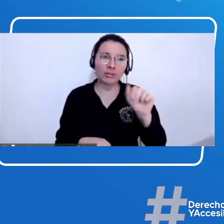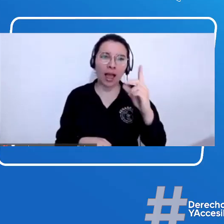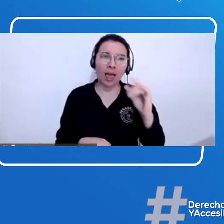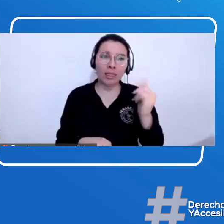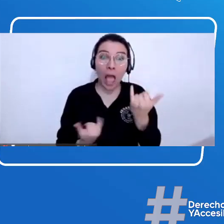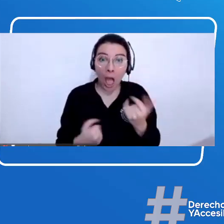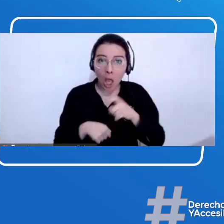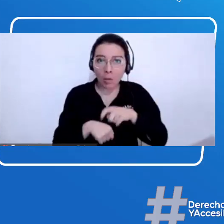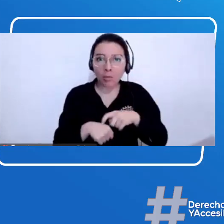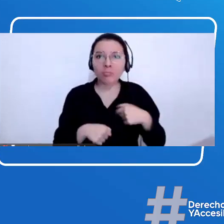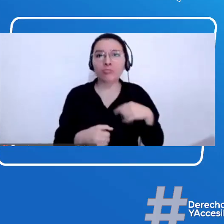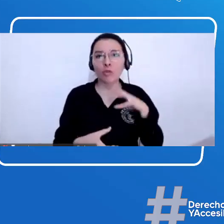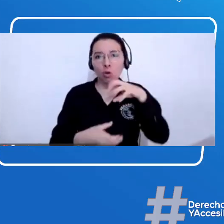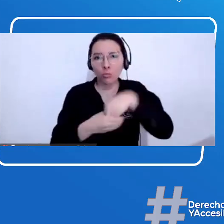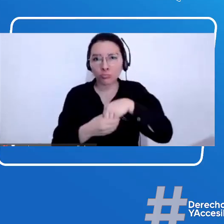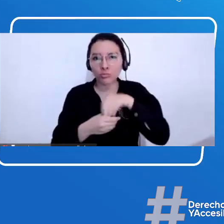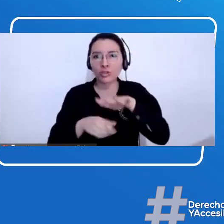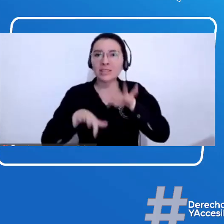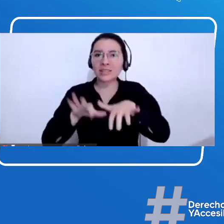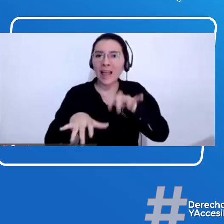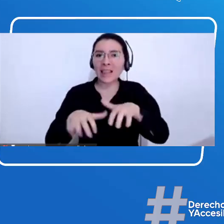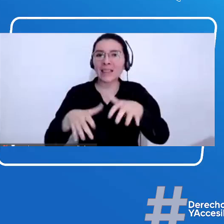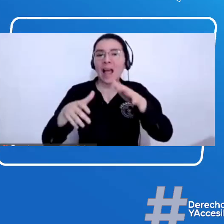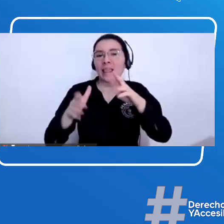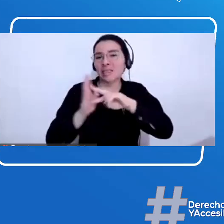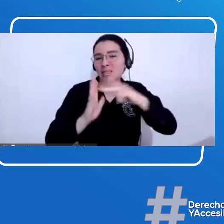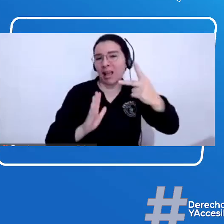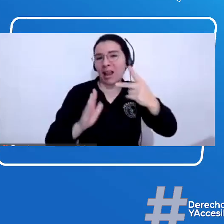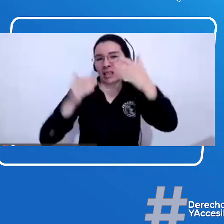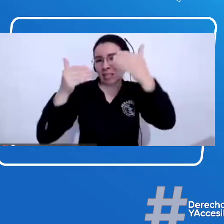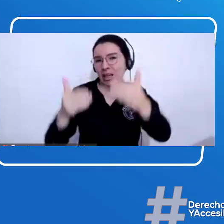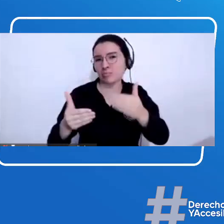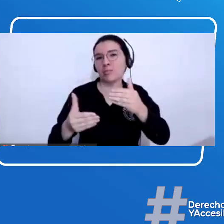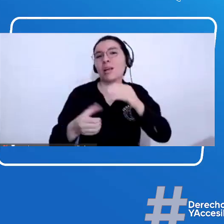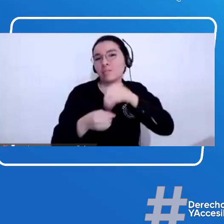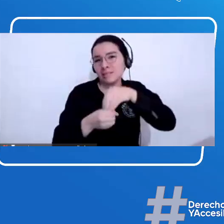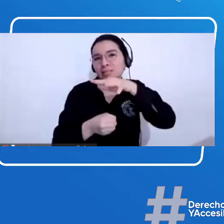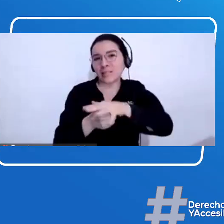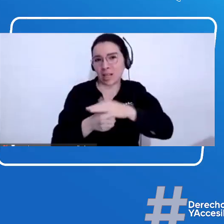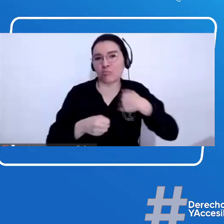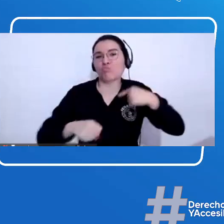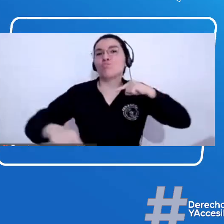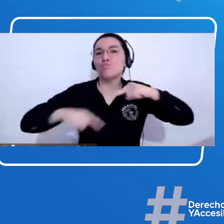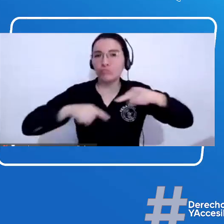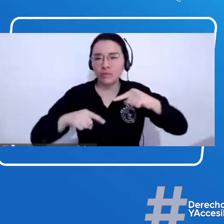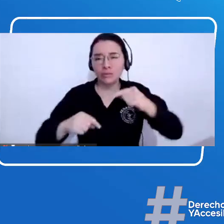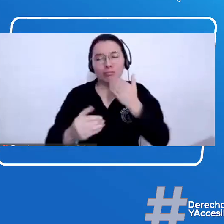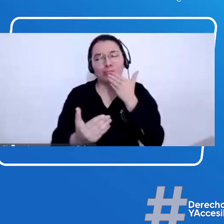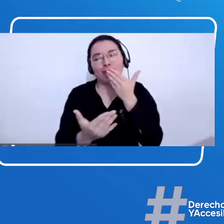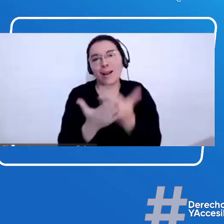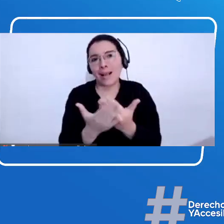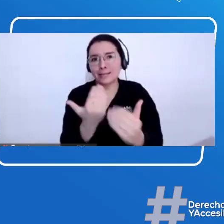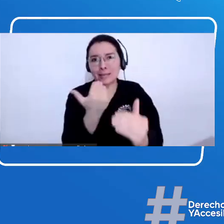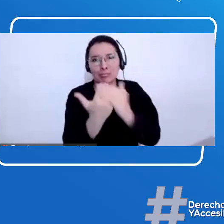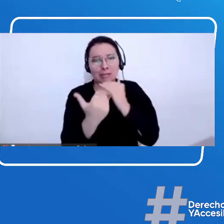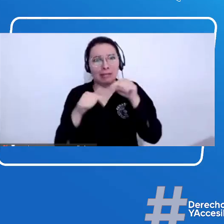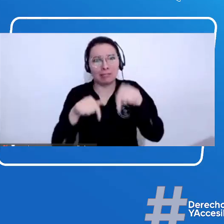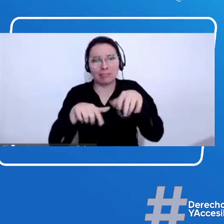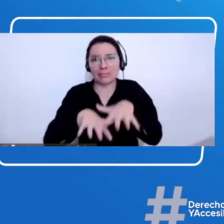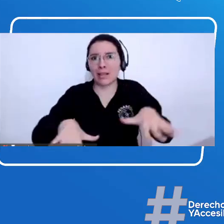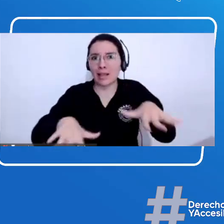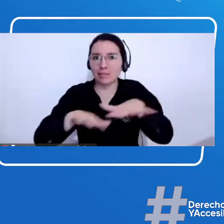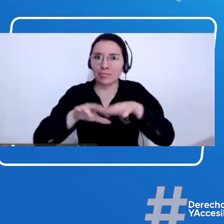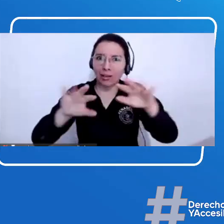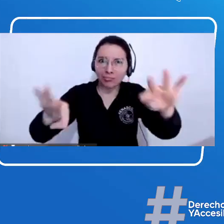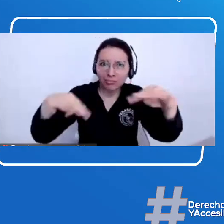la Secretaría Técnica Distrital de Discapacidad y pues quisiera darles las gracias por invitarnos al espacio. De verdad, como una